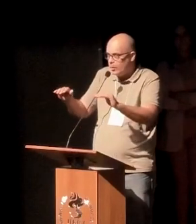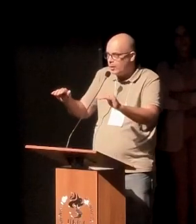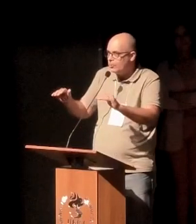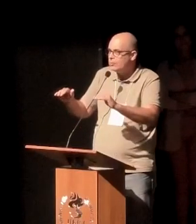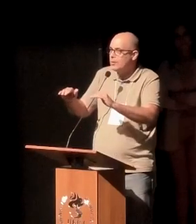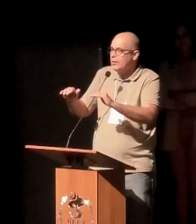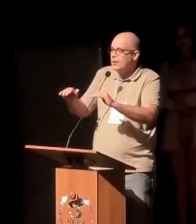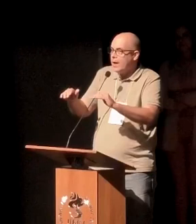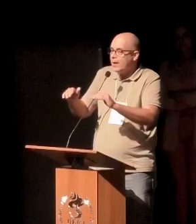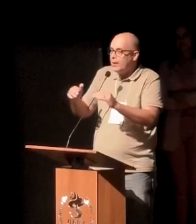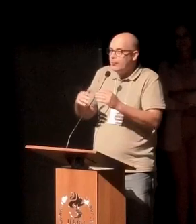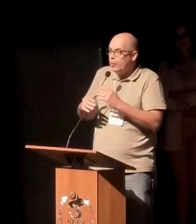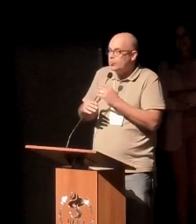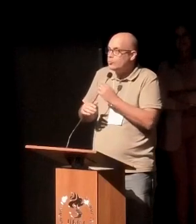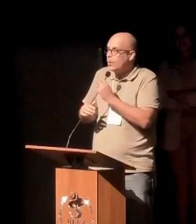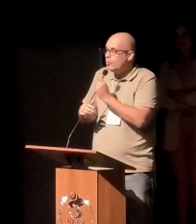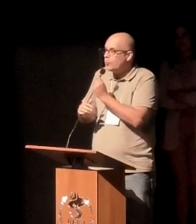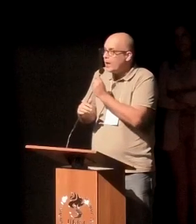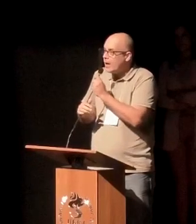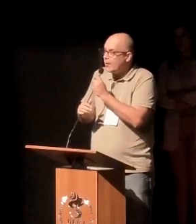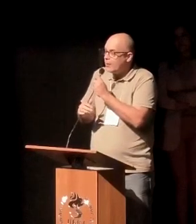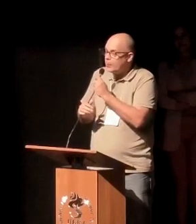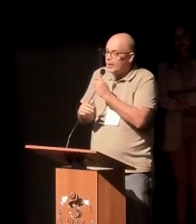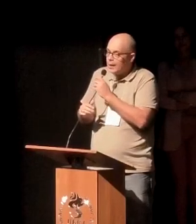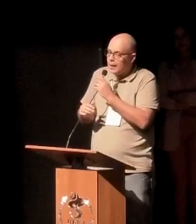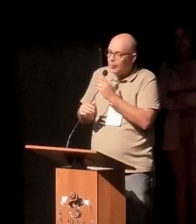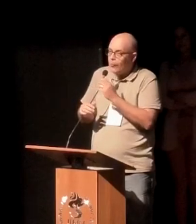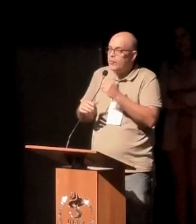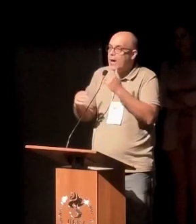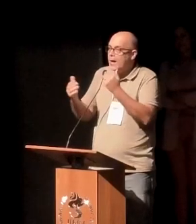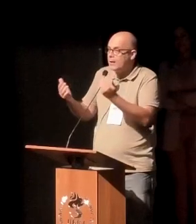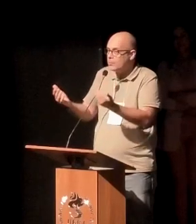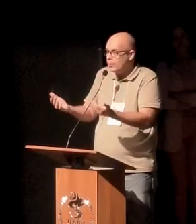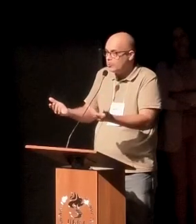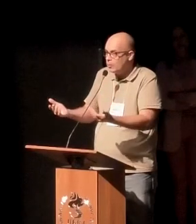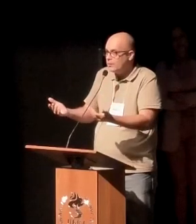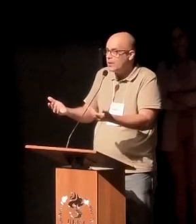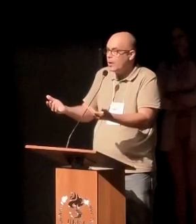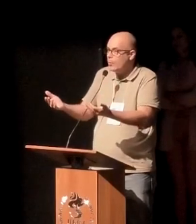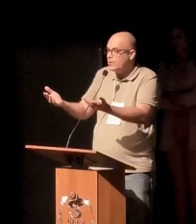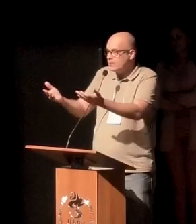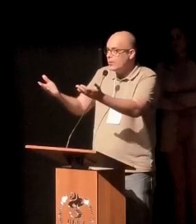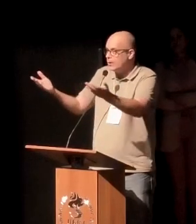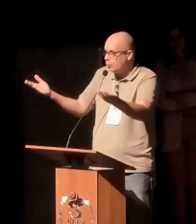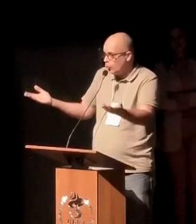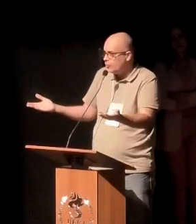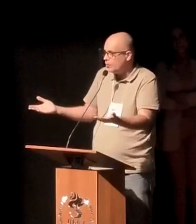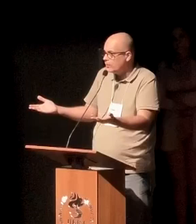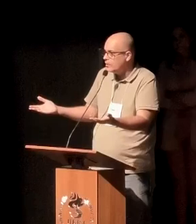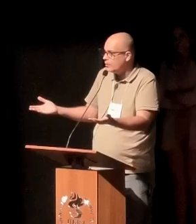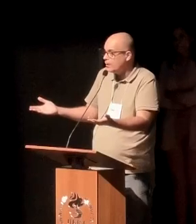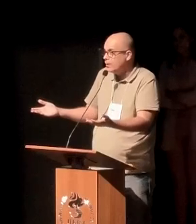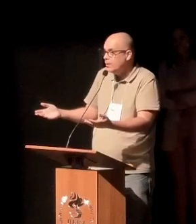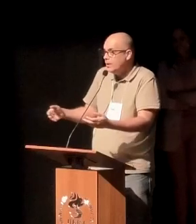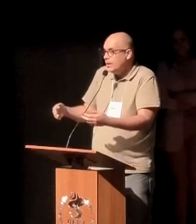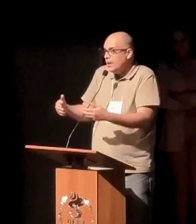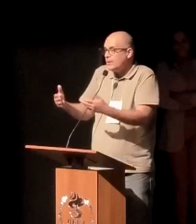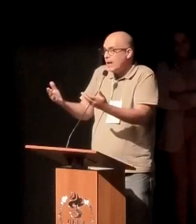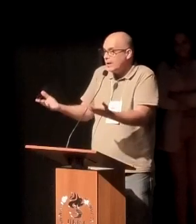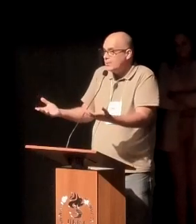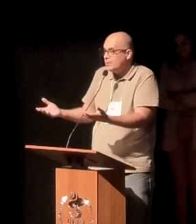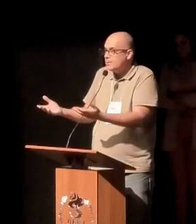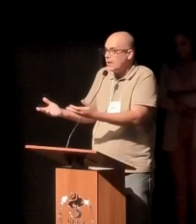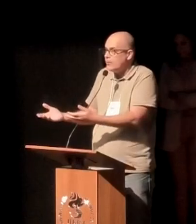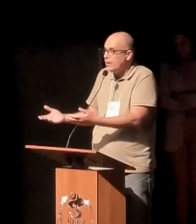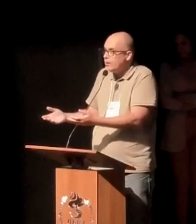Fiquem tranquilos né vamos vamos pela pela confiar nas pessoas que realmente estão aqui todos que vocês estão aqui e